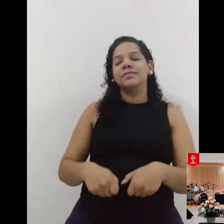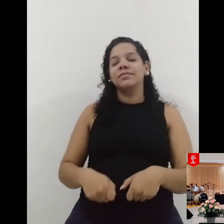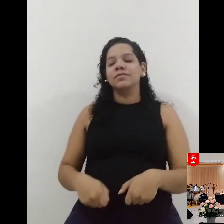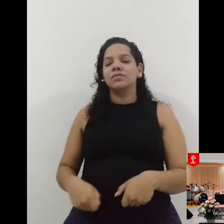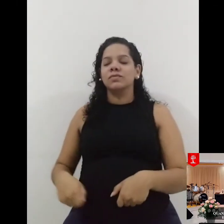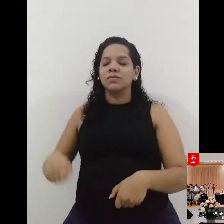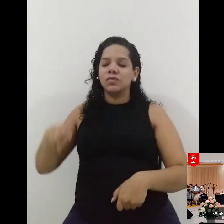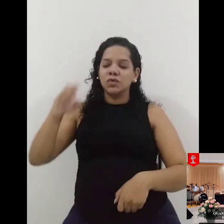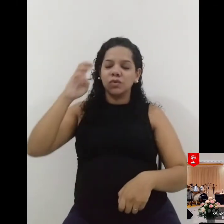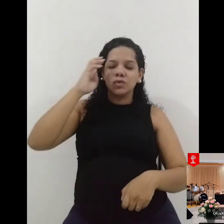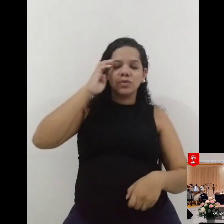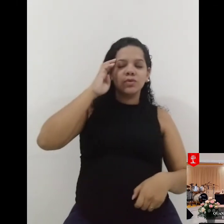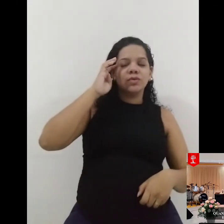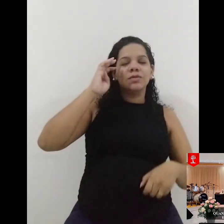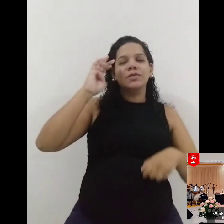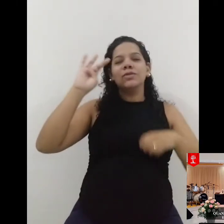enrijece.